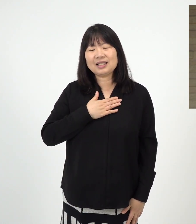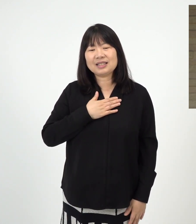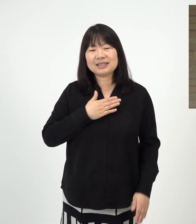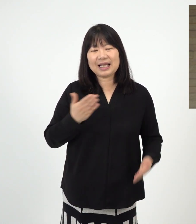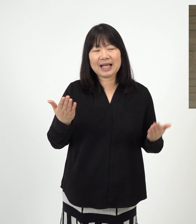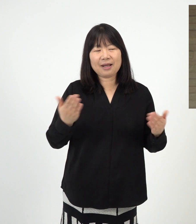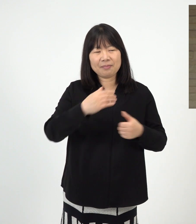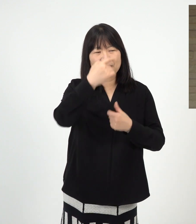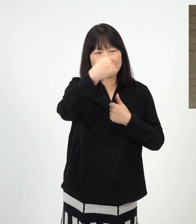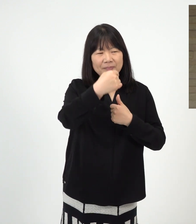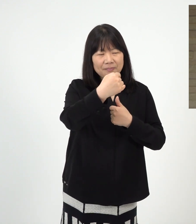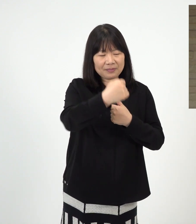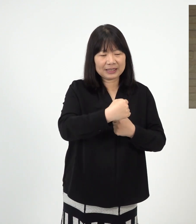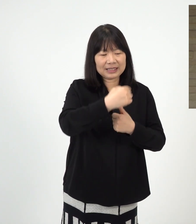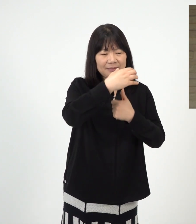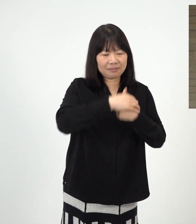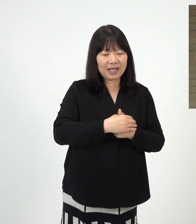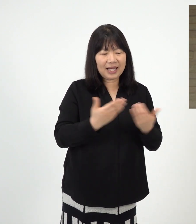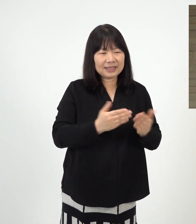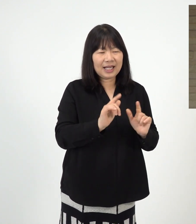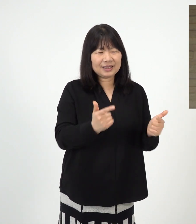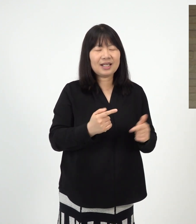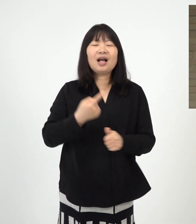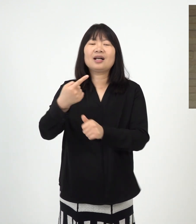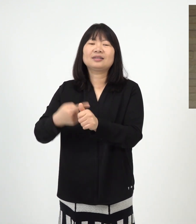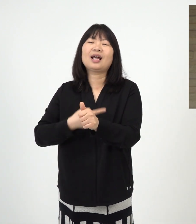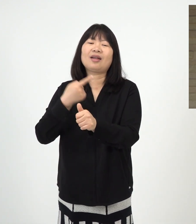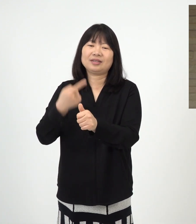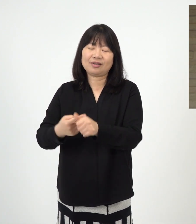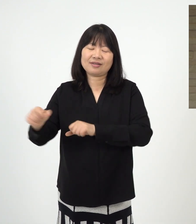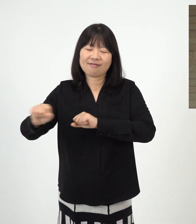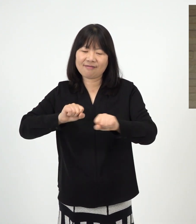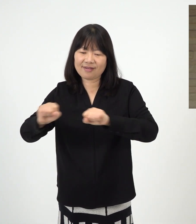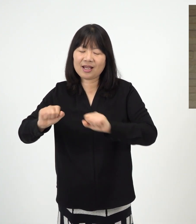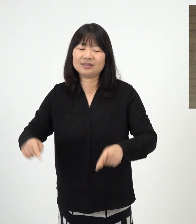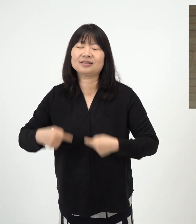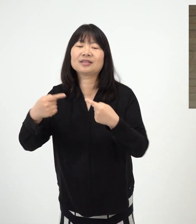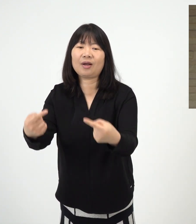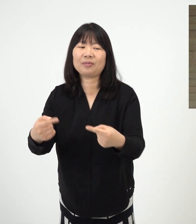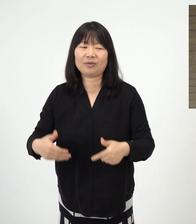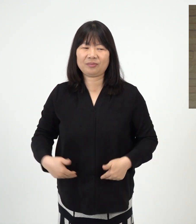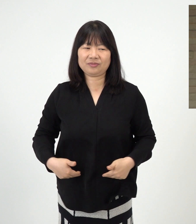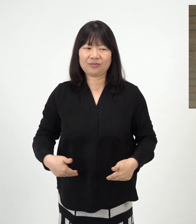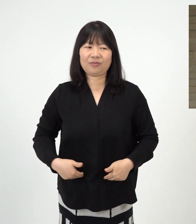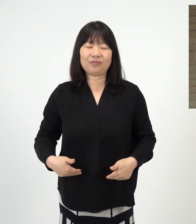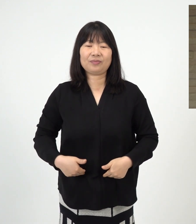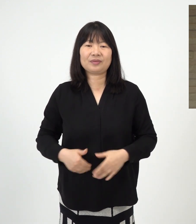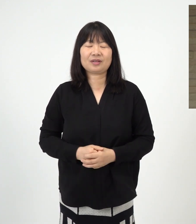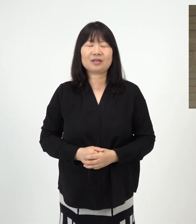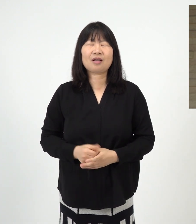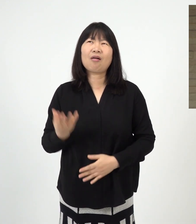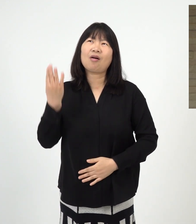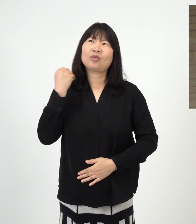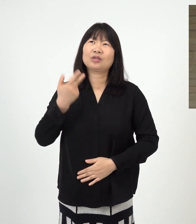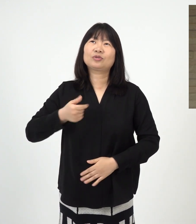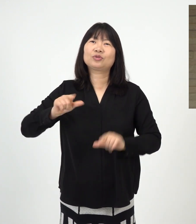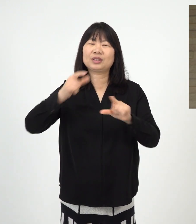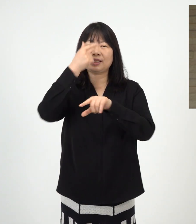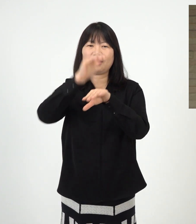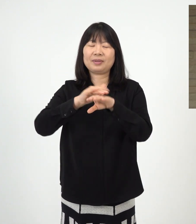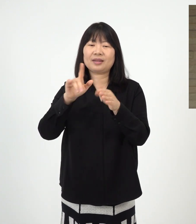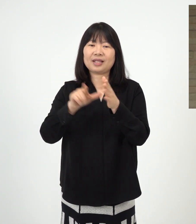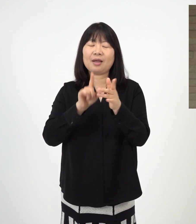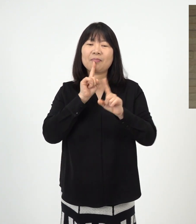게 아니라 이제 저절로 하는 거라 그 말이에요. 언젠가 주일 예배 시간에 그런 말씀을